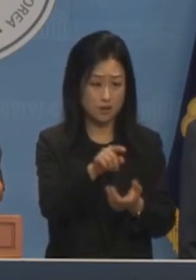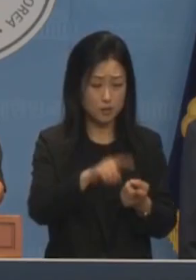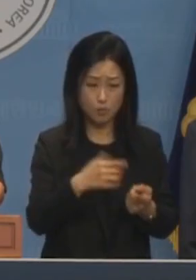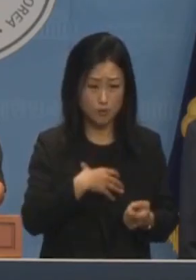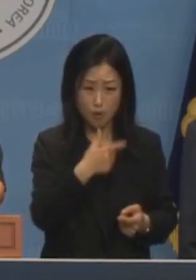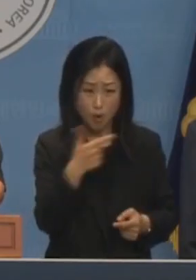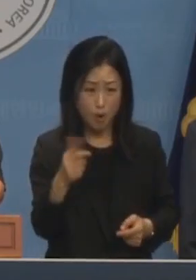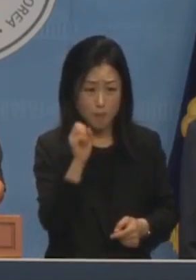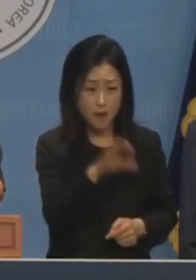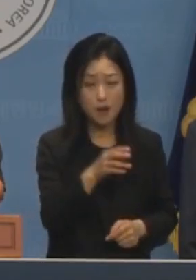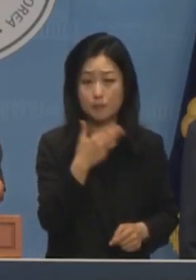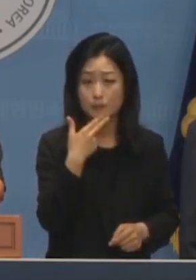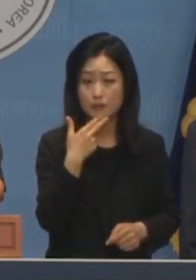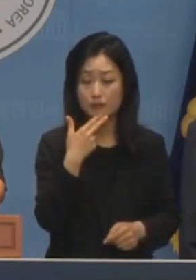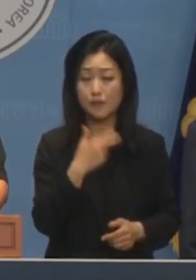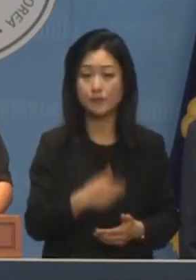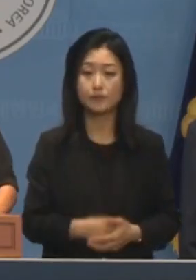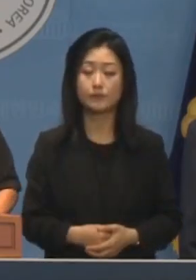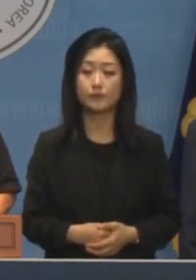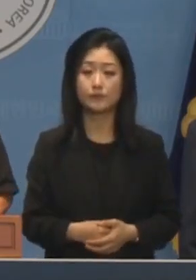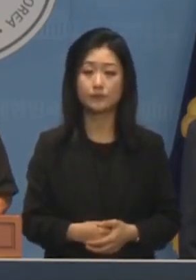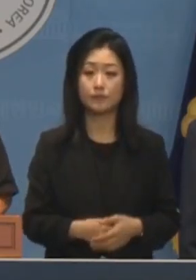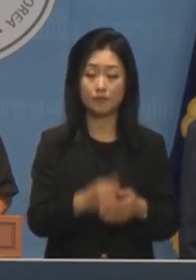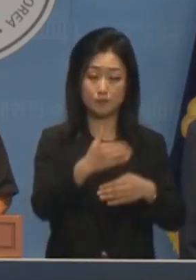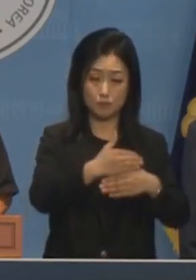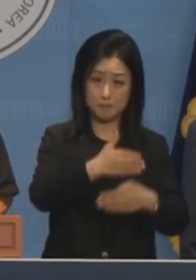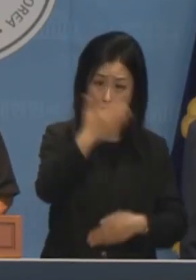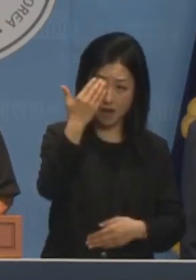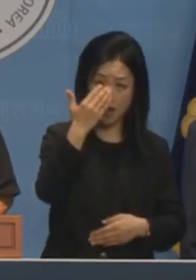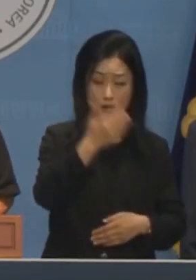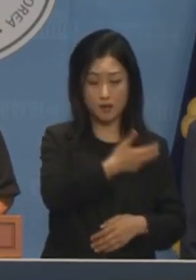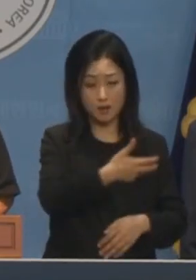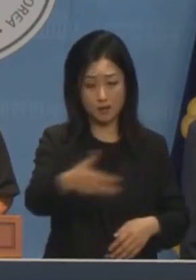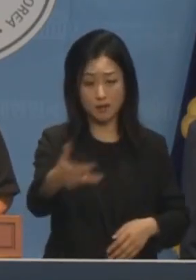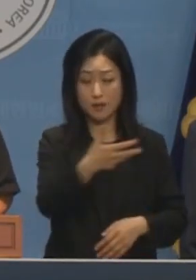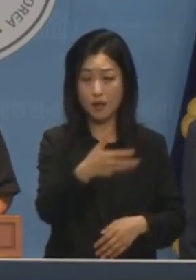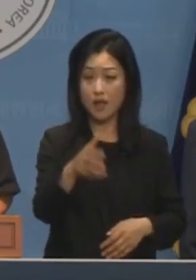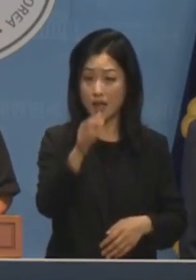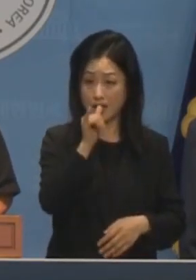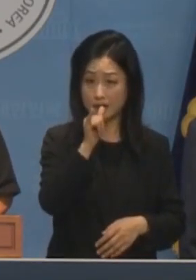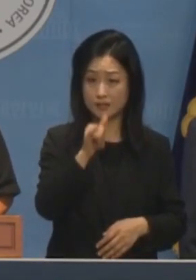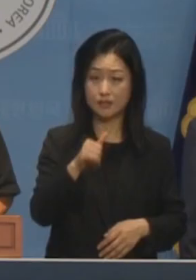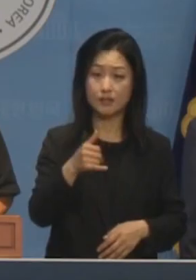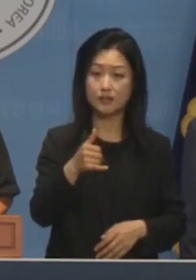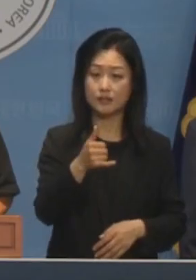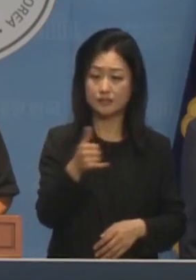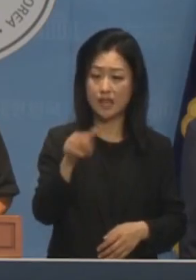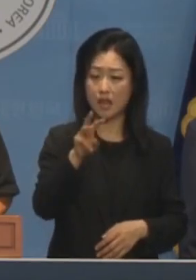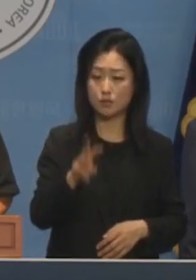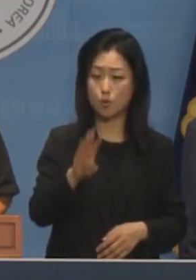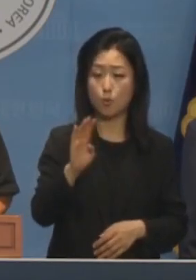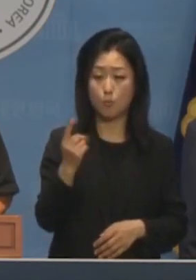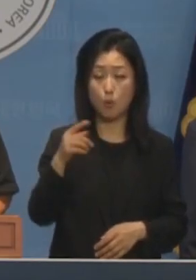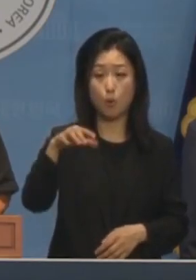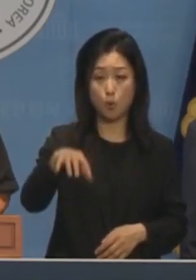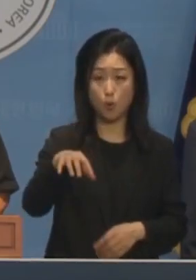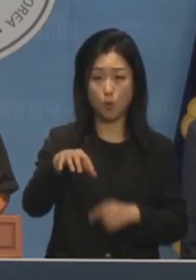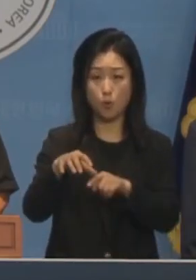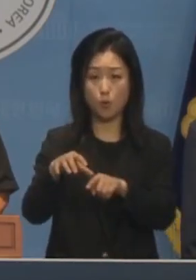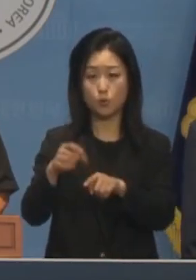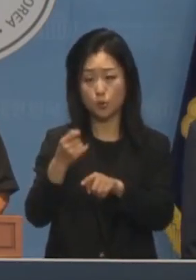대해서 이야기하고 있지 않습니다. 수문이 개방되어 그나마 유속이 확보된 세종보 구간의 상황은 앞선 두